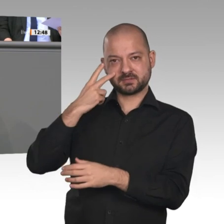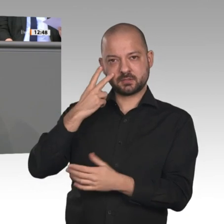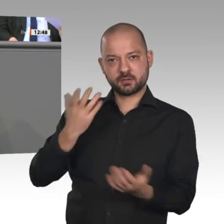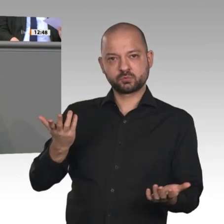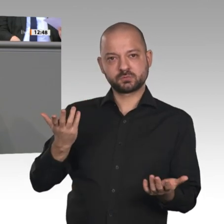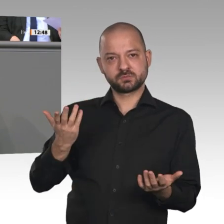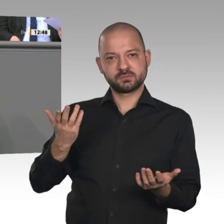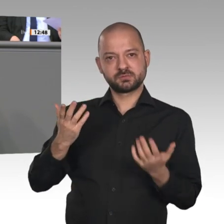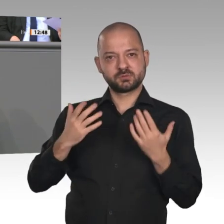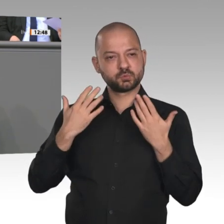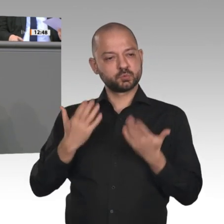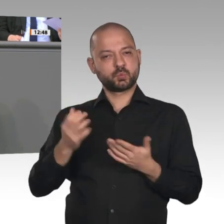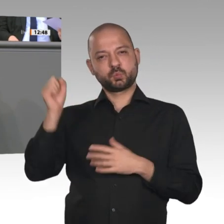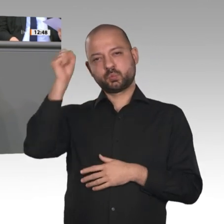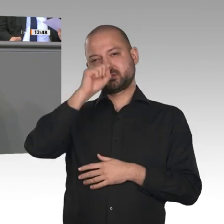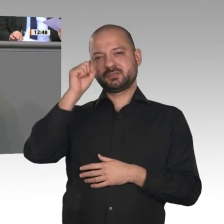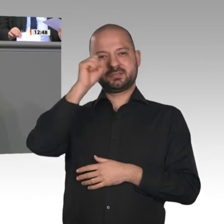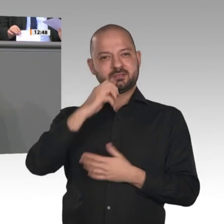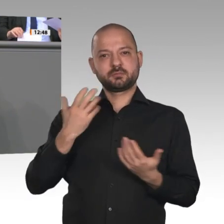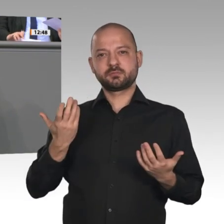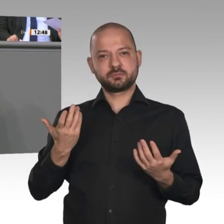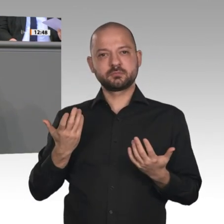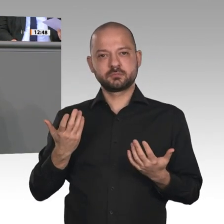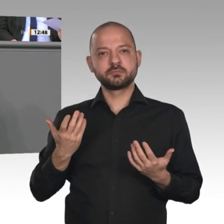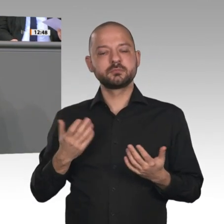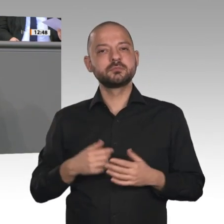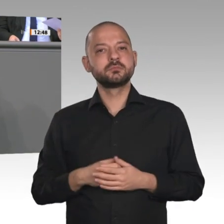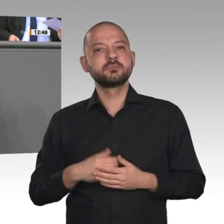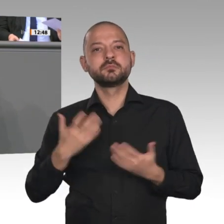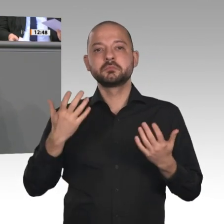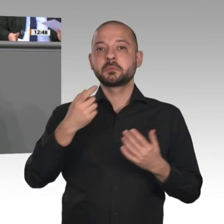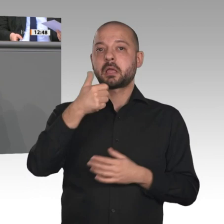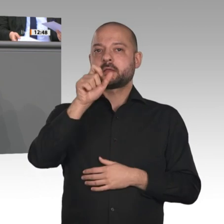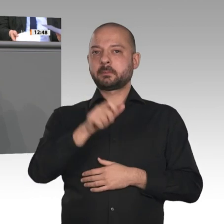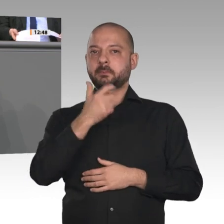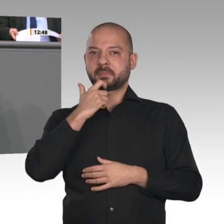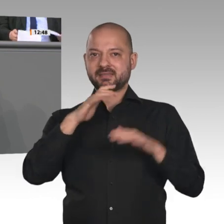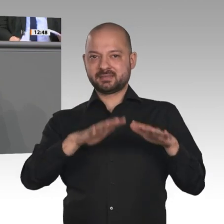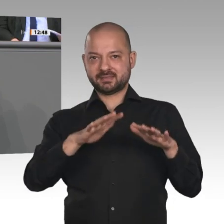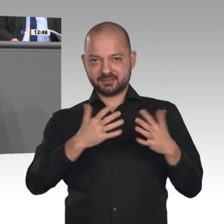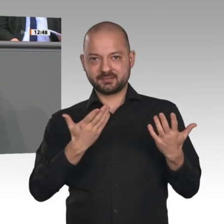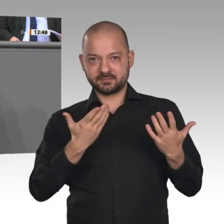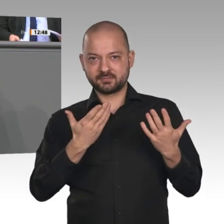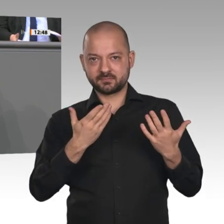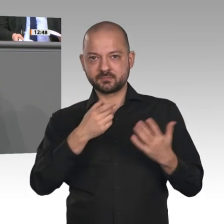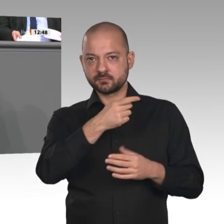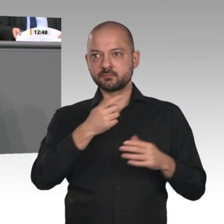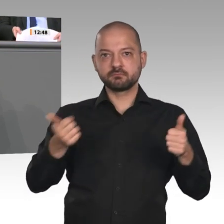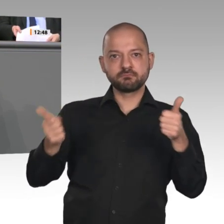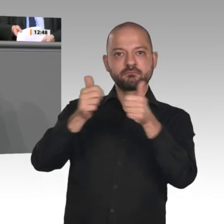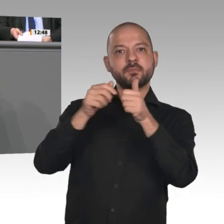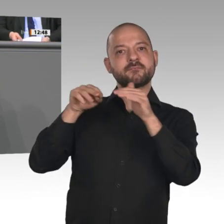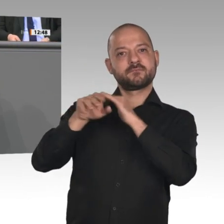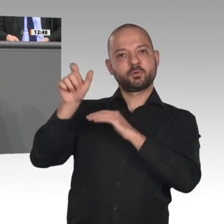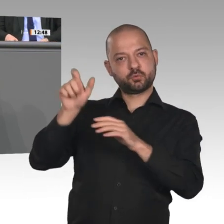hat, nach Trennung oder dessen Tod Kinder mit jemand anderem hatte, könnte auf diesem Wege diesen den Anspruch auf eine Einbürgerung